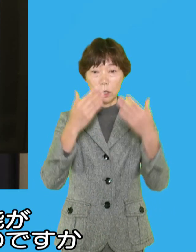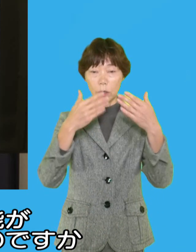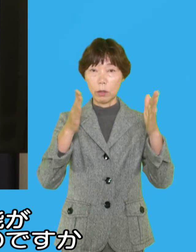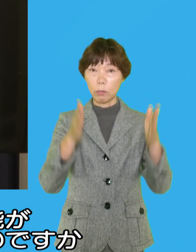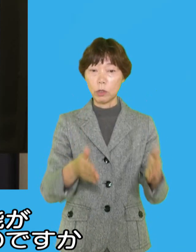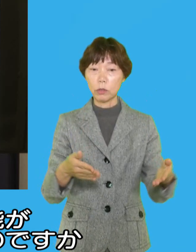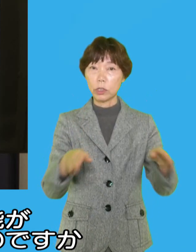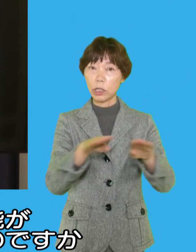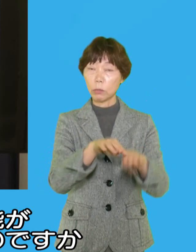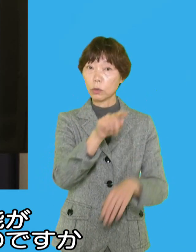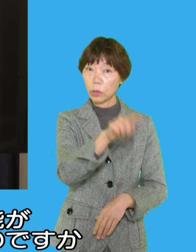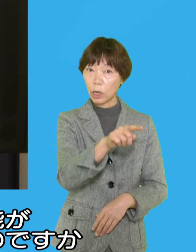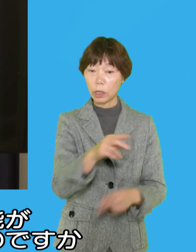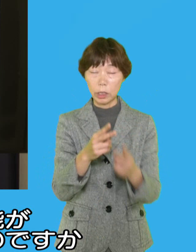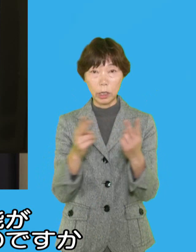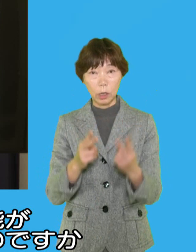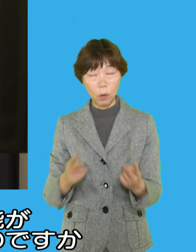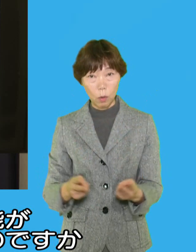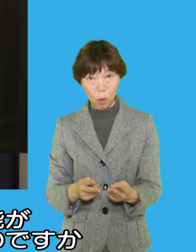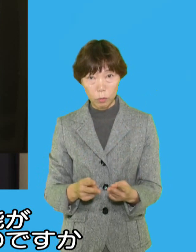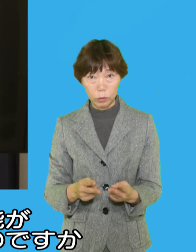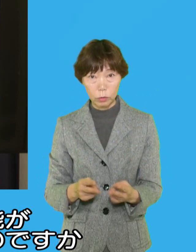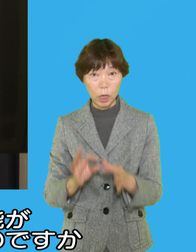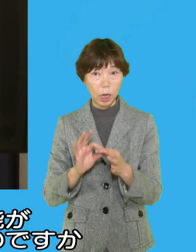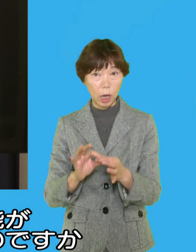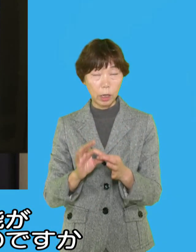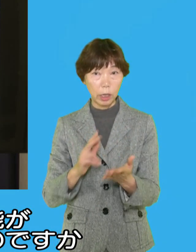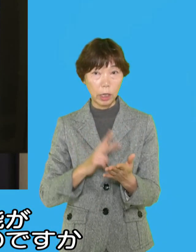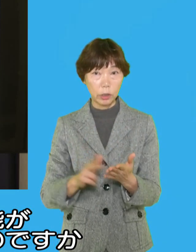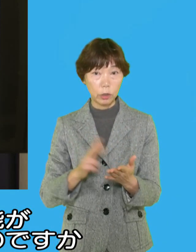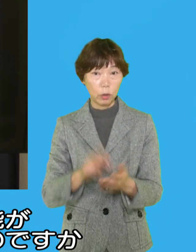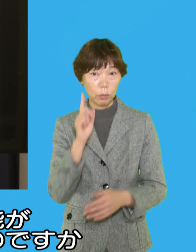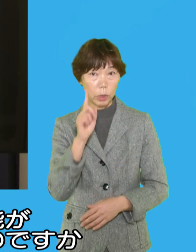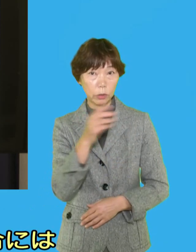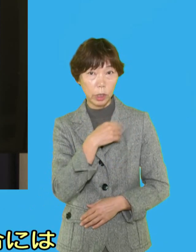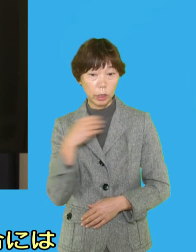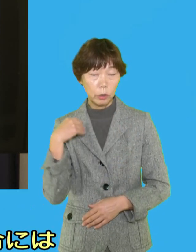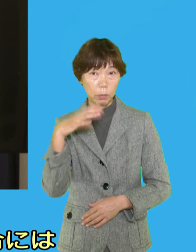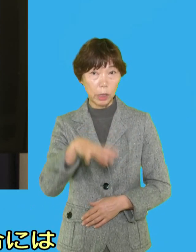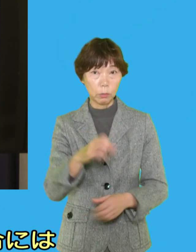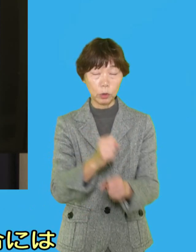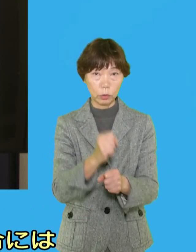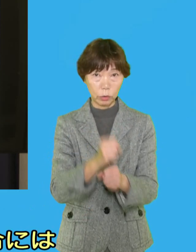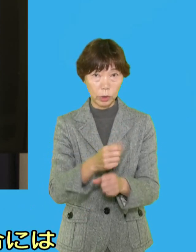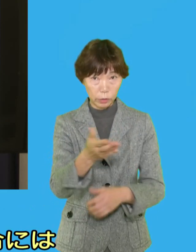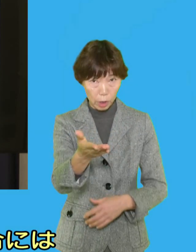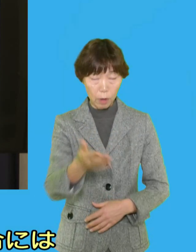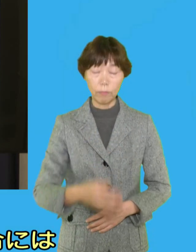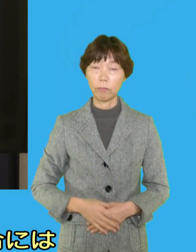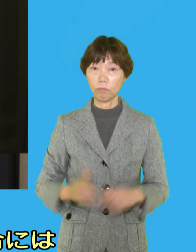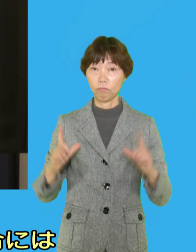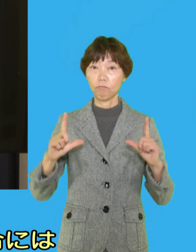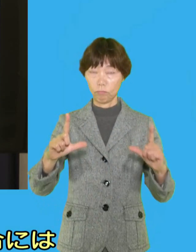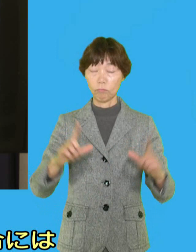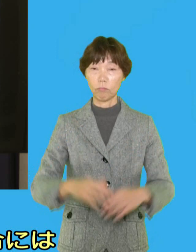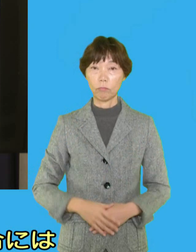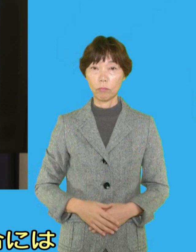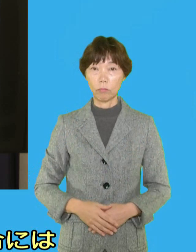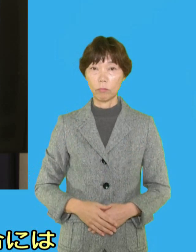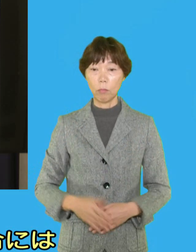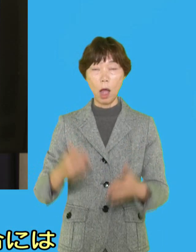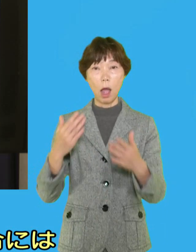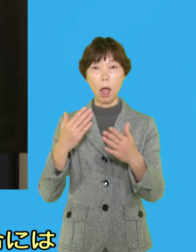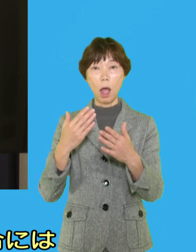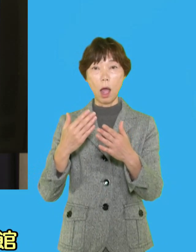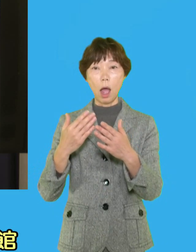古墳群関連資料閲覧機能が合わさる可能性もあるんですか。 まあ、博物館という機能をここ